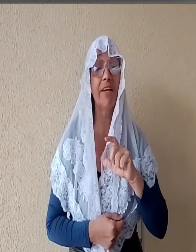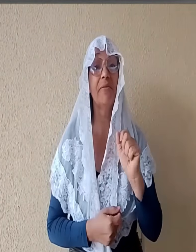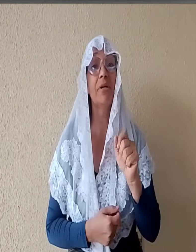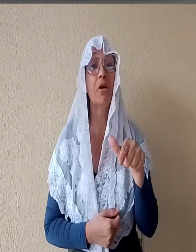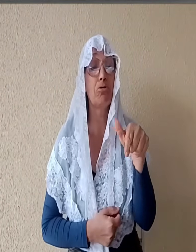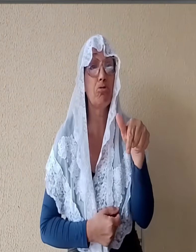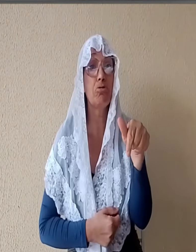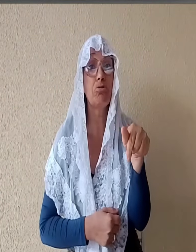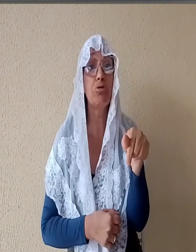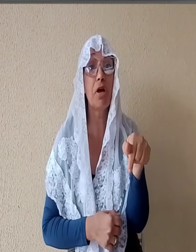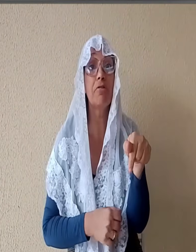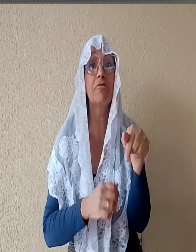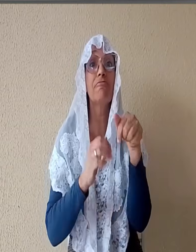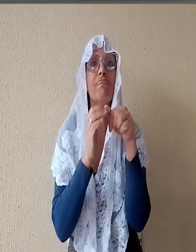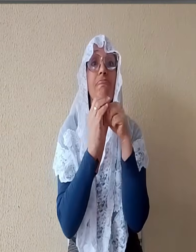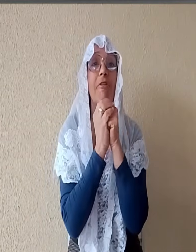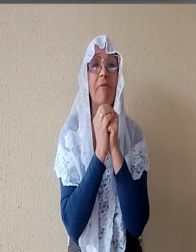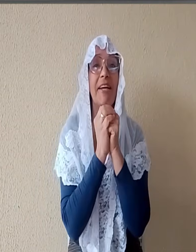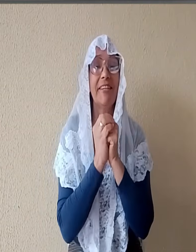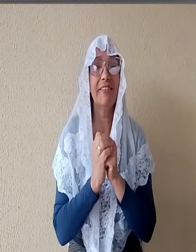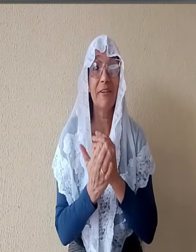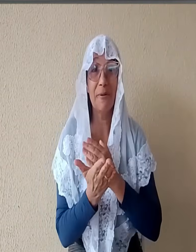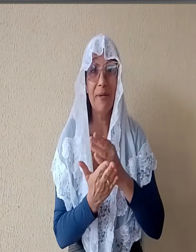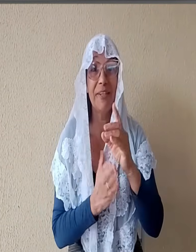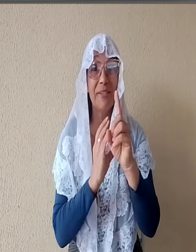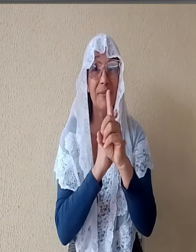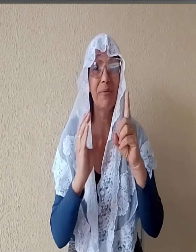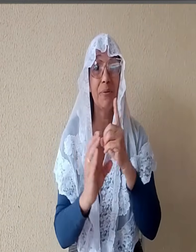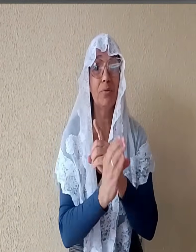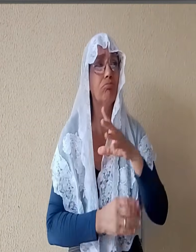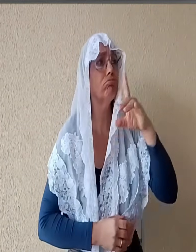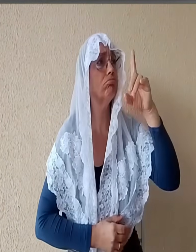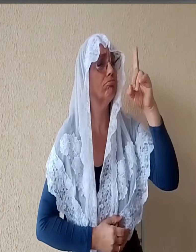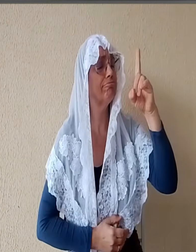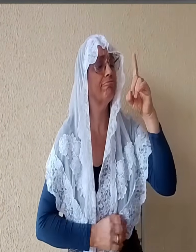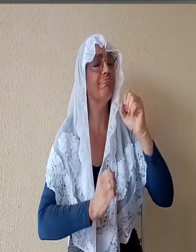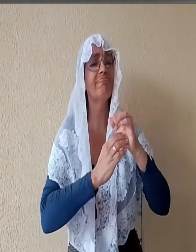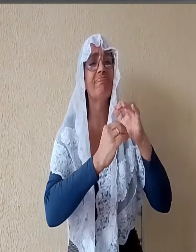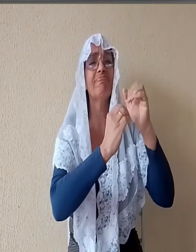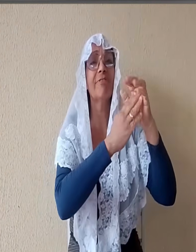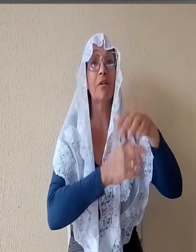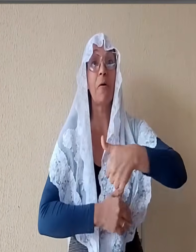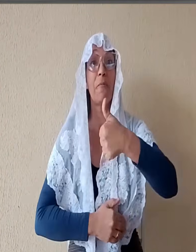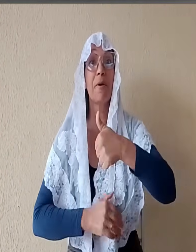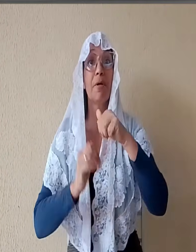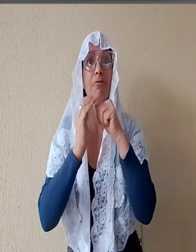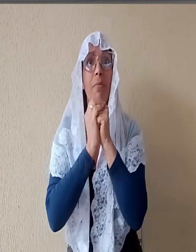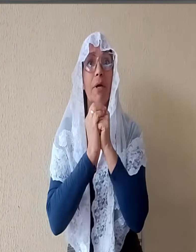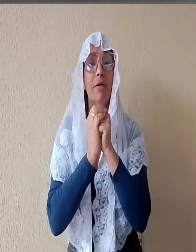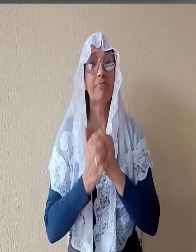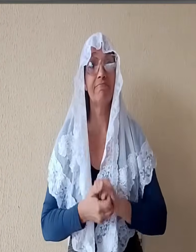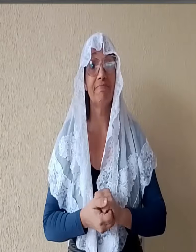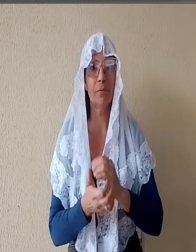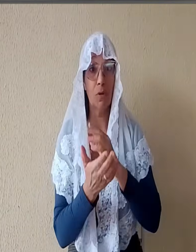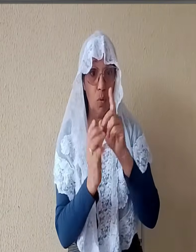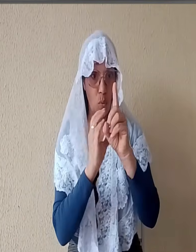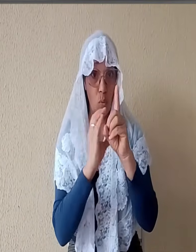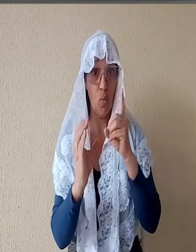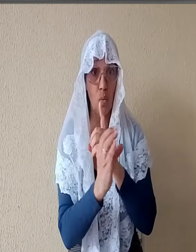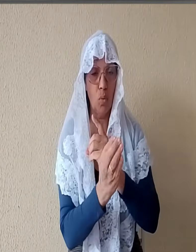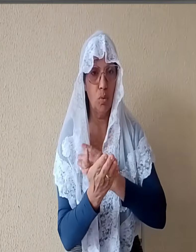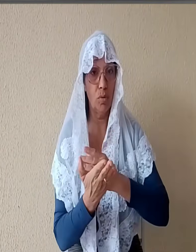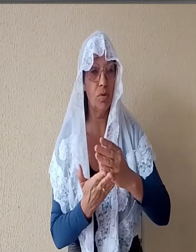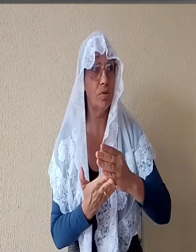louvado, né? É o primeiro amém. Abrimos santo culto em nome do Senhor, segundo amém. Não é assim?